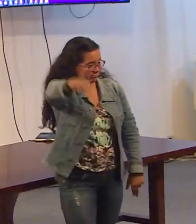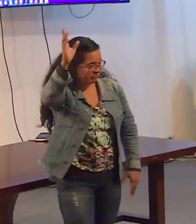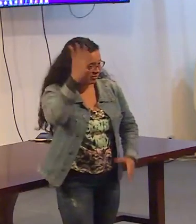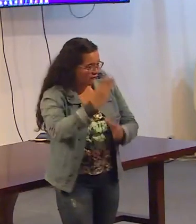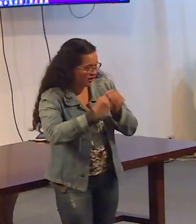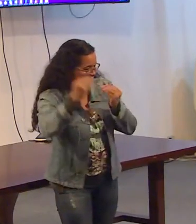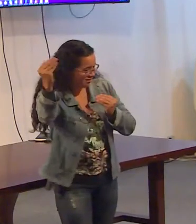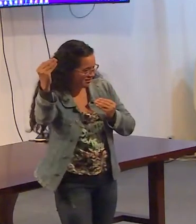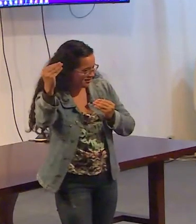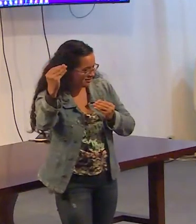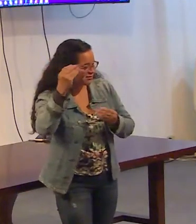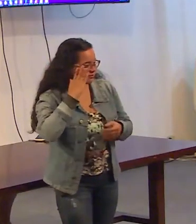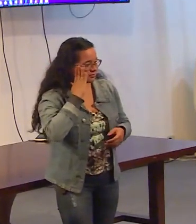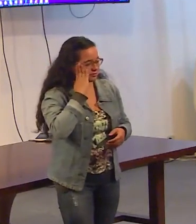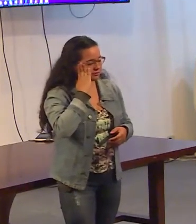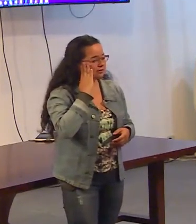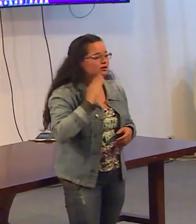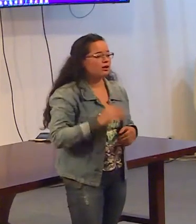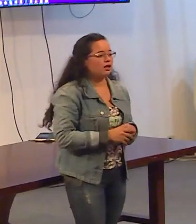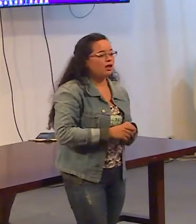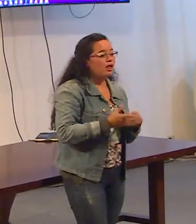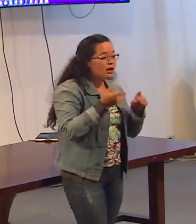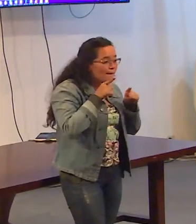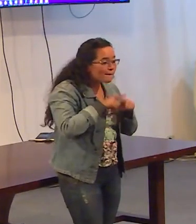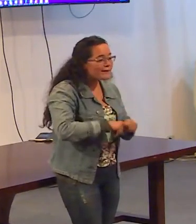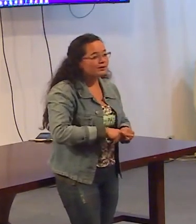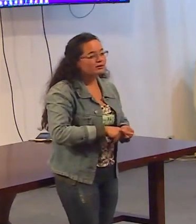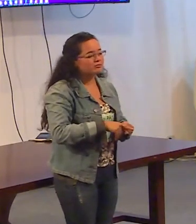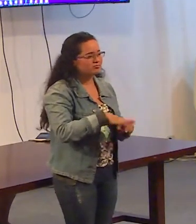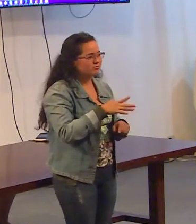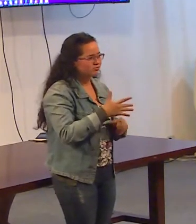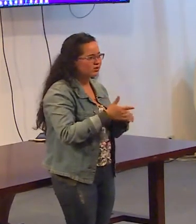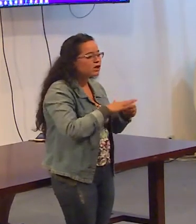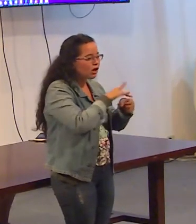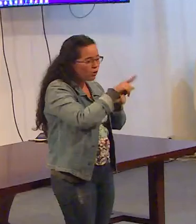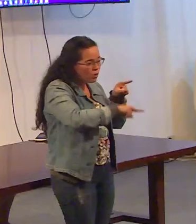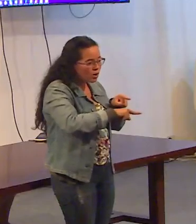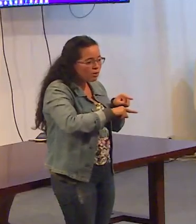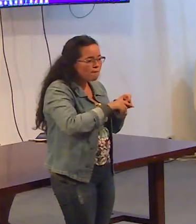actividad. También lo podíamos ver muy reflejado en los momentos que